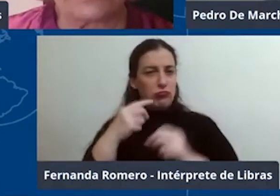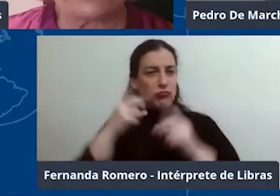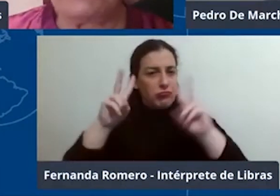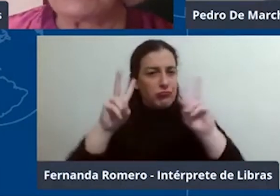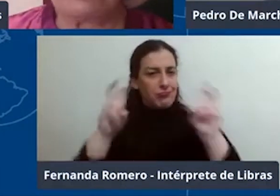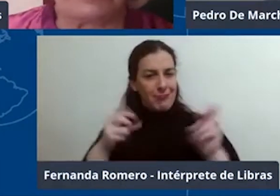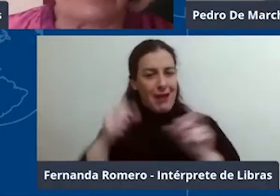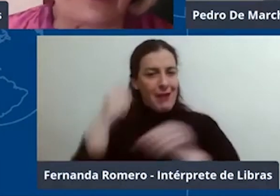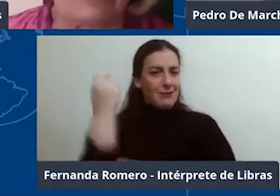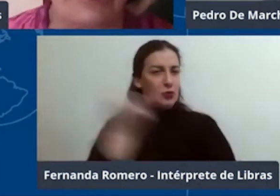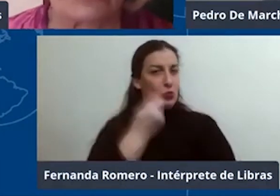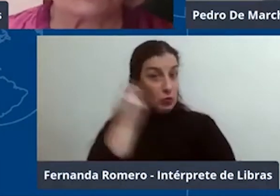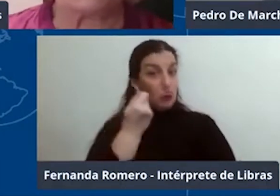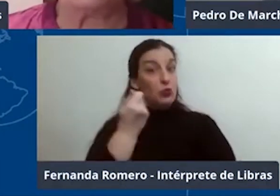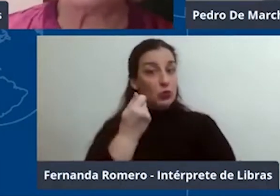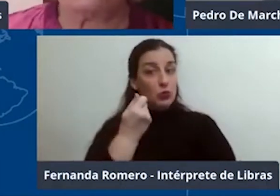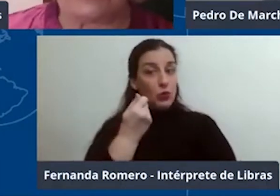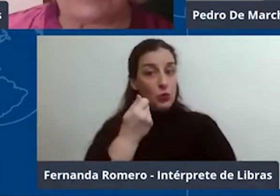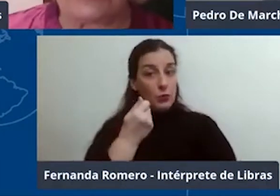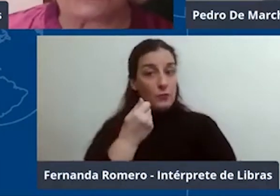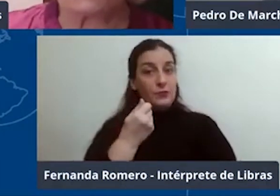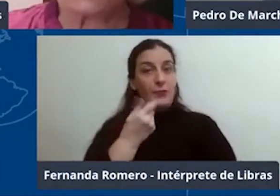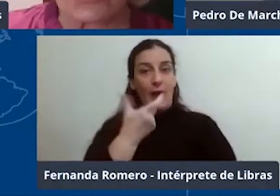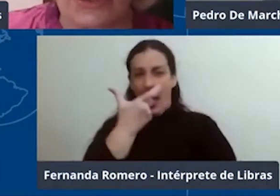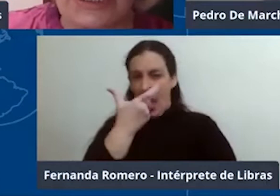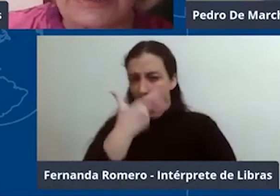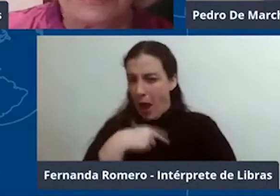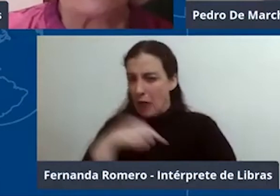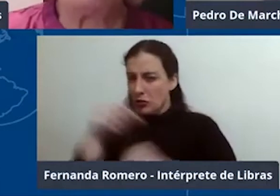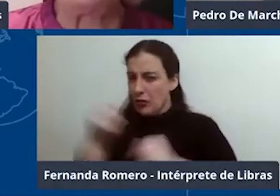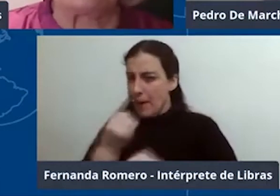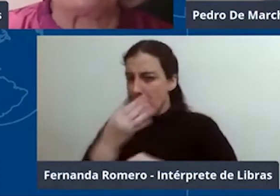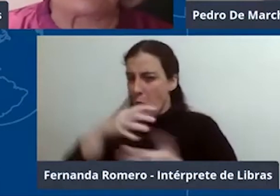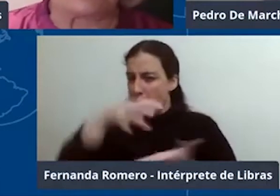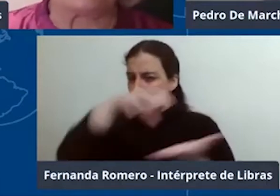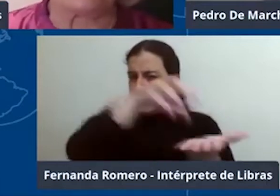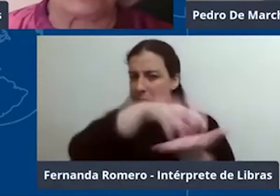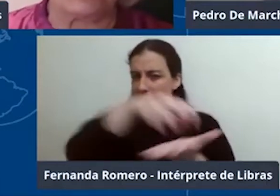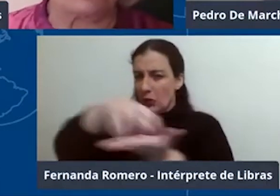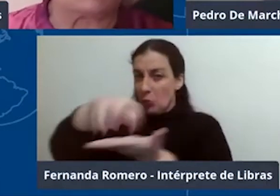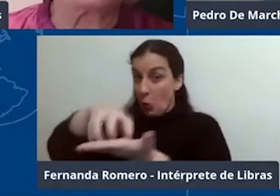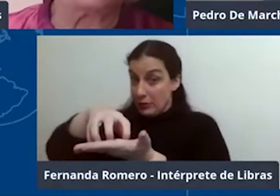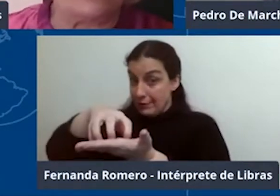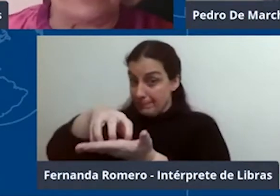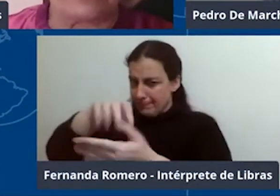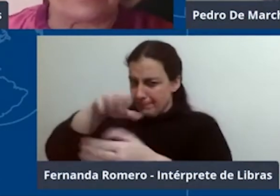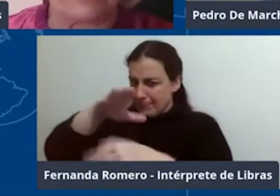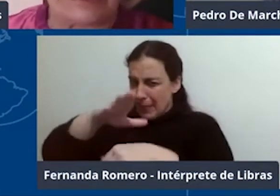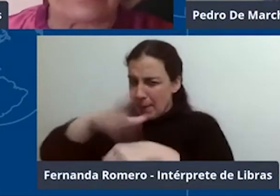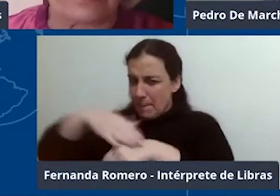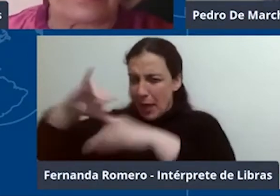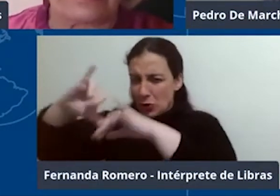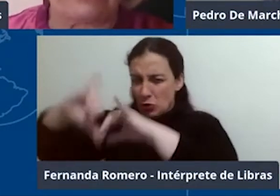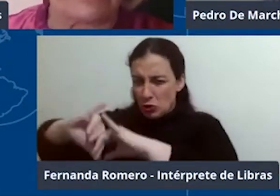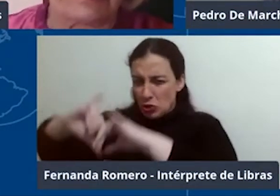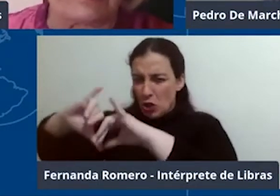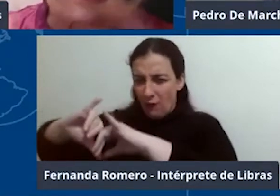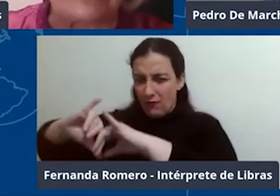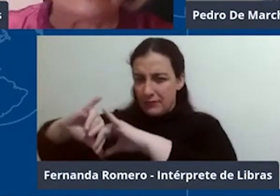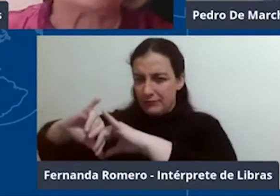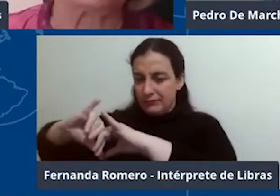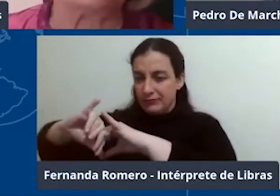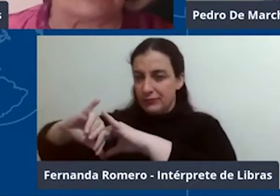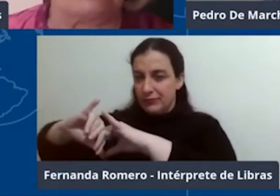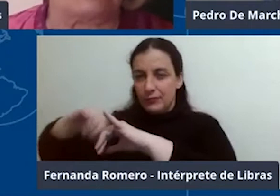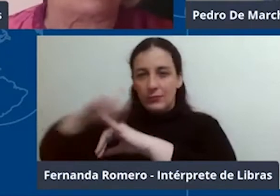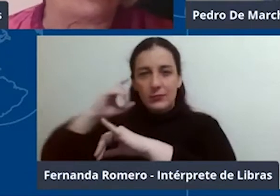bancada, certamente, eu acho que seria conveniente que os setores mais afetados, digamos, por essa linha,